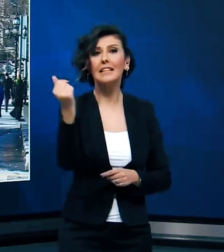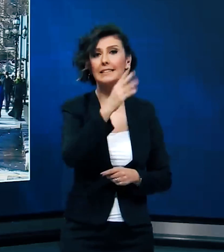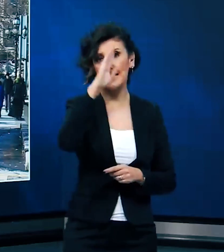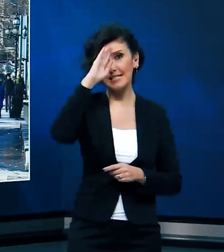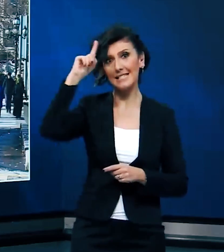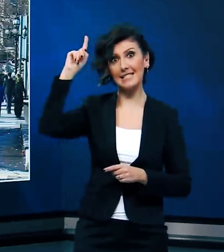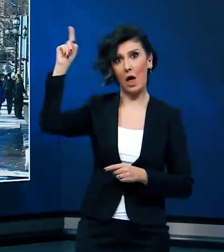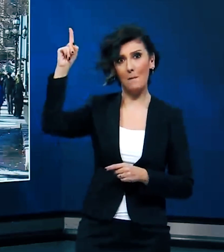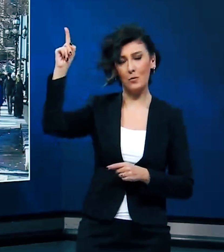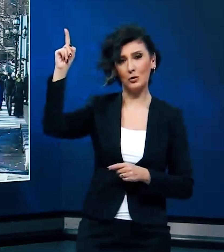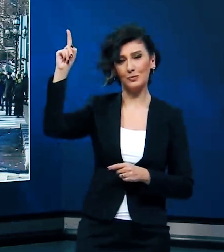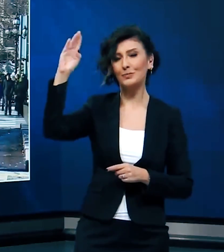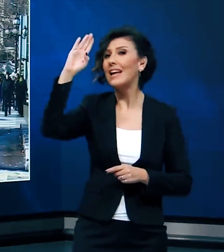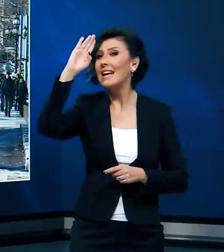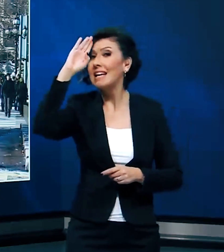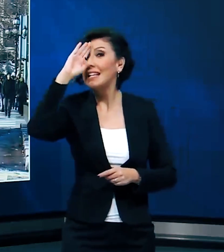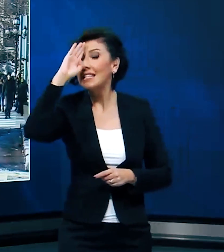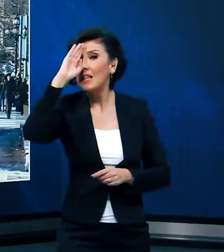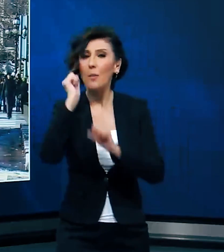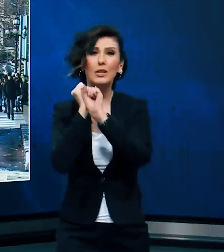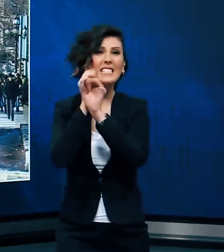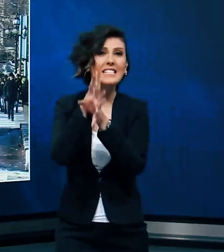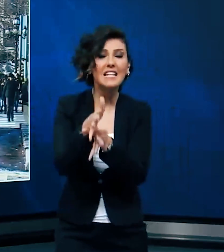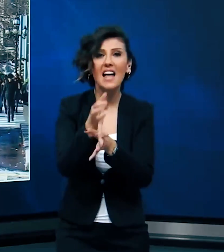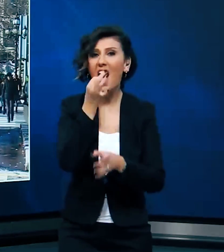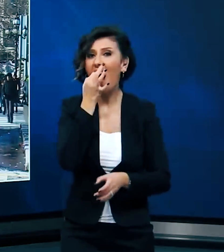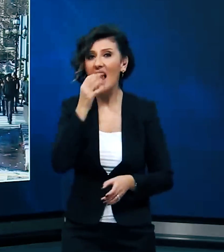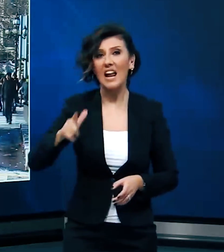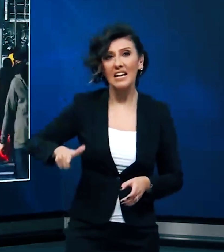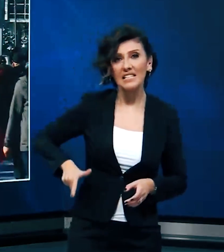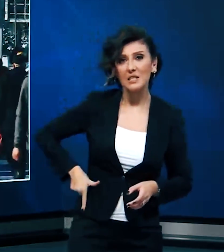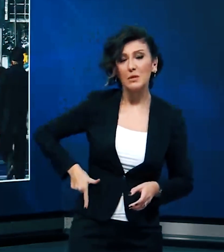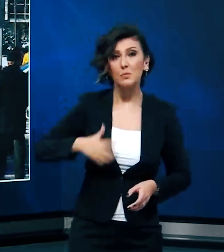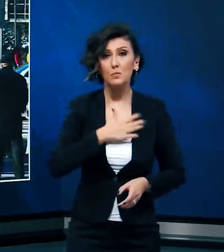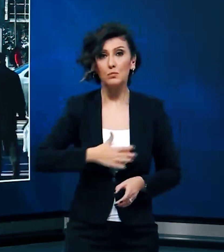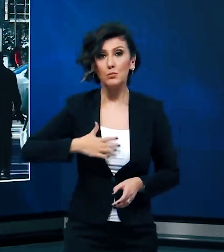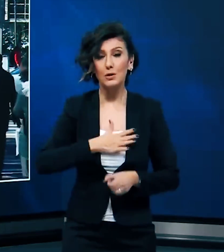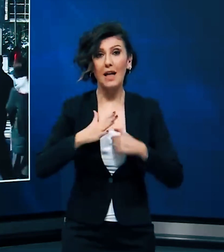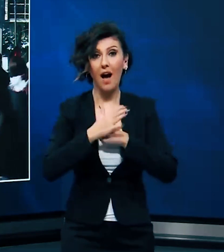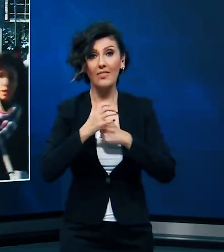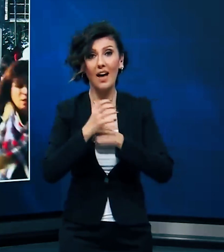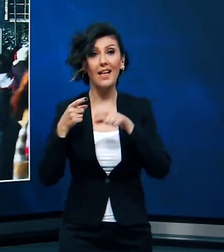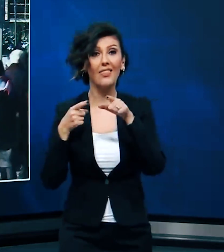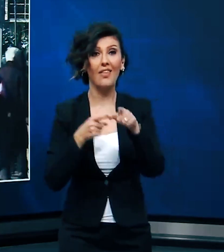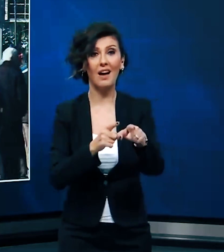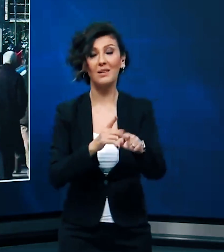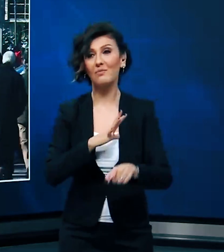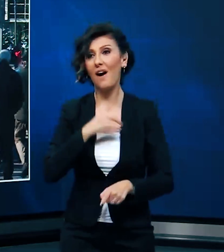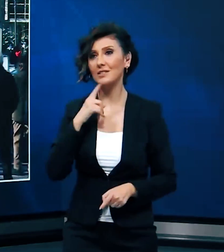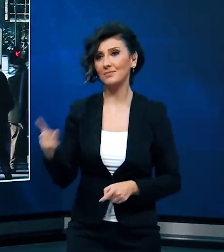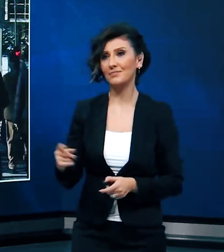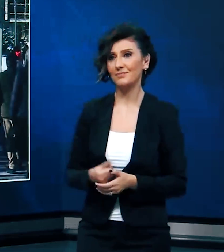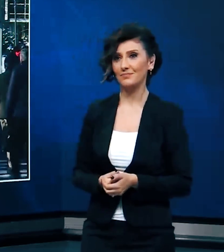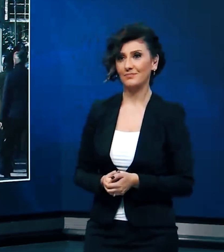15.067.724 kişiyle İstanbul. İstanbul'u sırasıyla Ankara, İzmir, Bursa ve Antalya takip